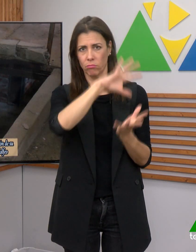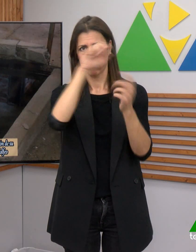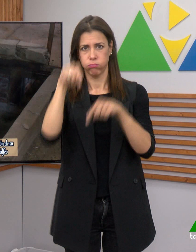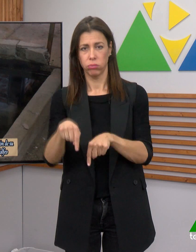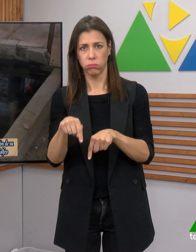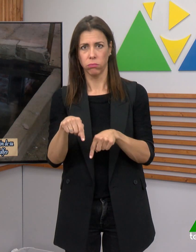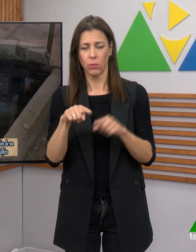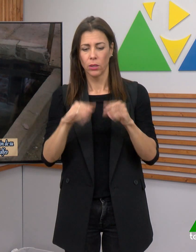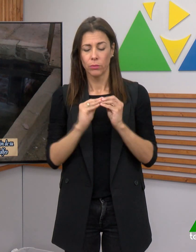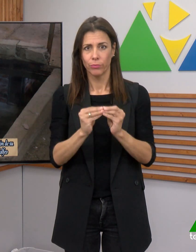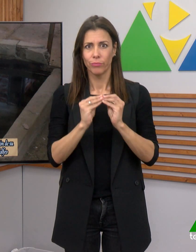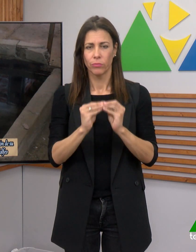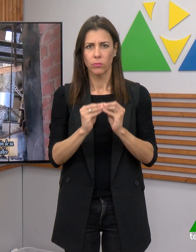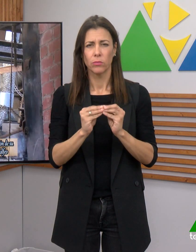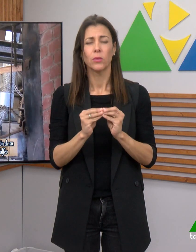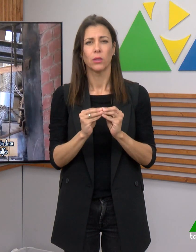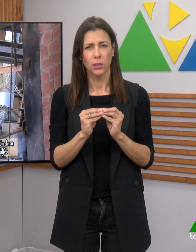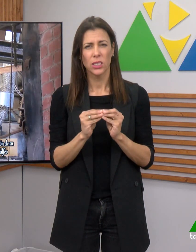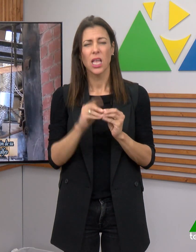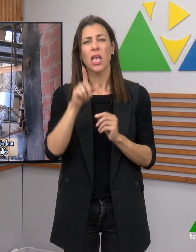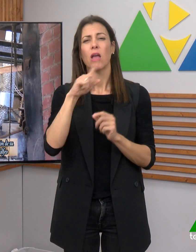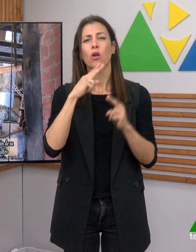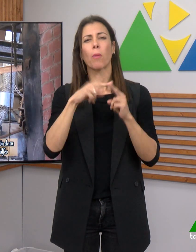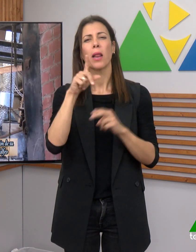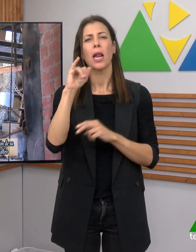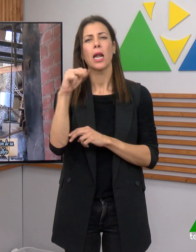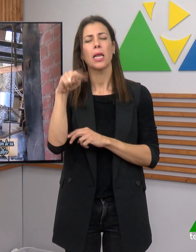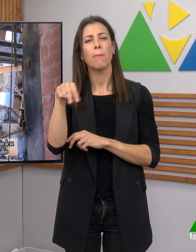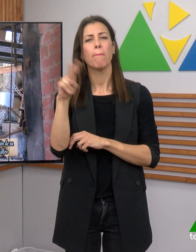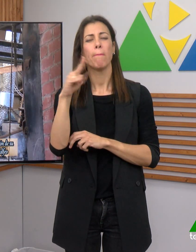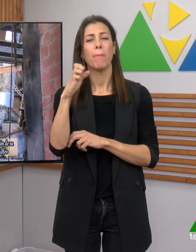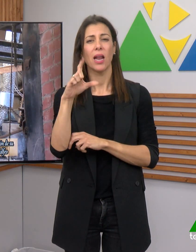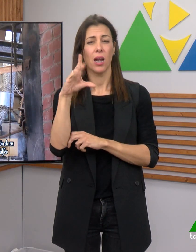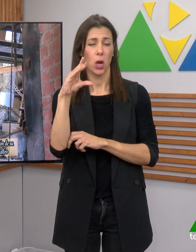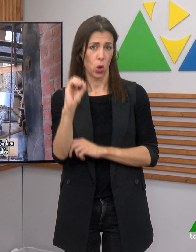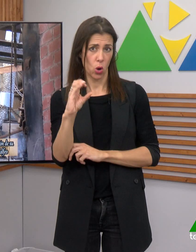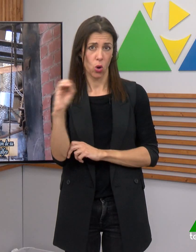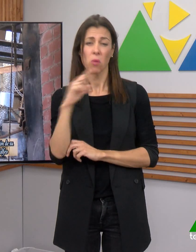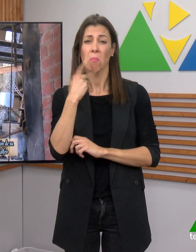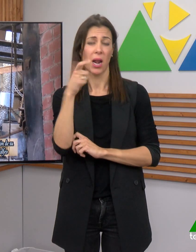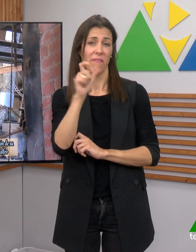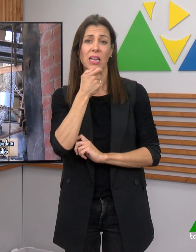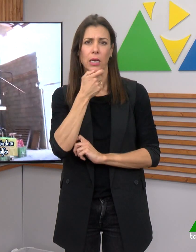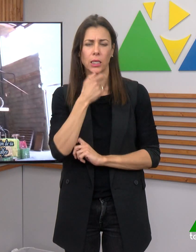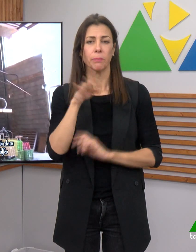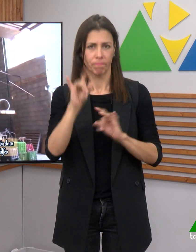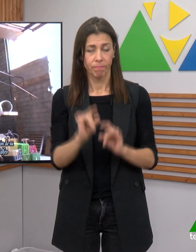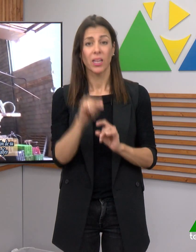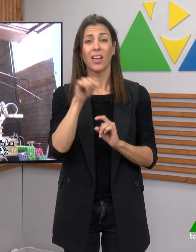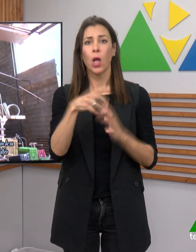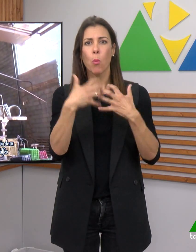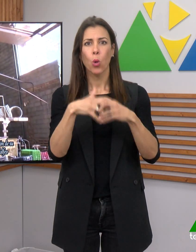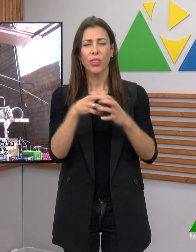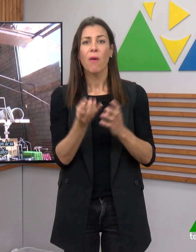letrero que dice son de Filadelfia. Link Bell Company, Filadelfia, Chicago, Filadelfia, ¿no? Chicago. y de aquí de donde se producía pues el